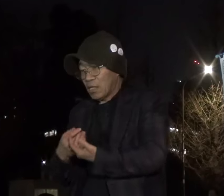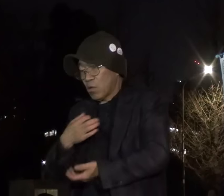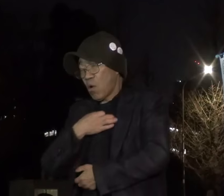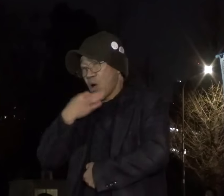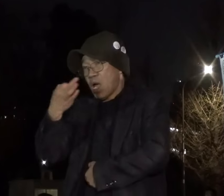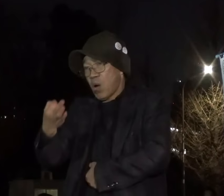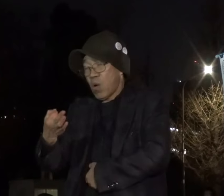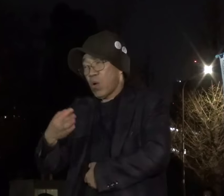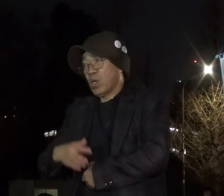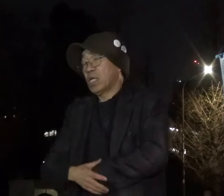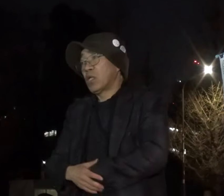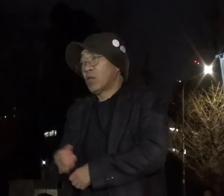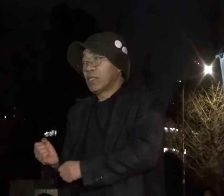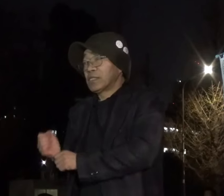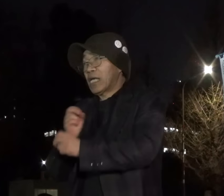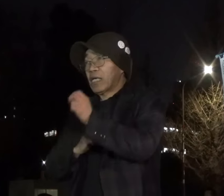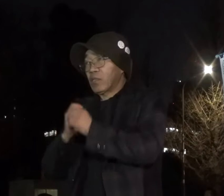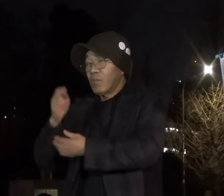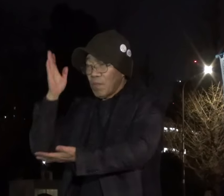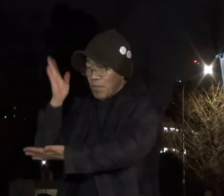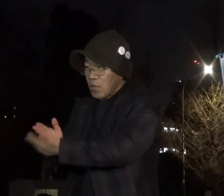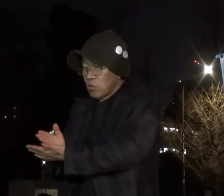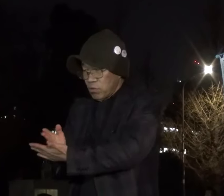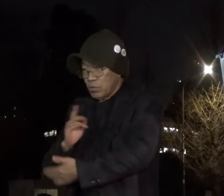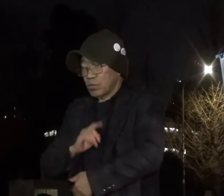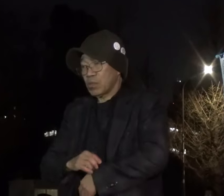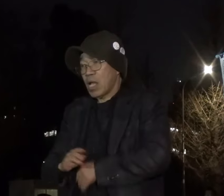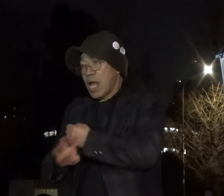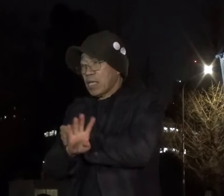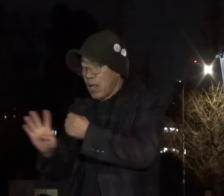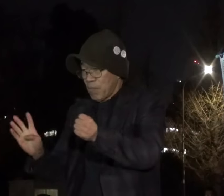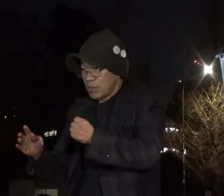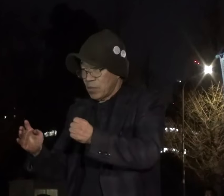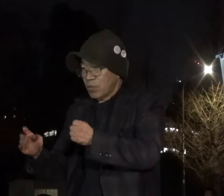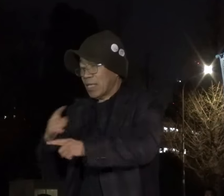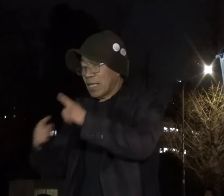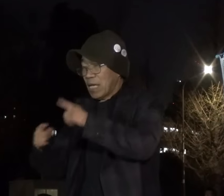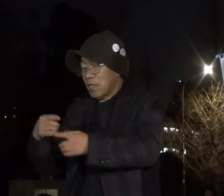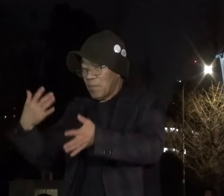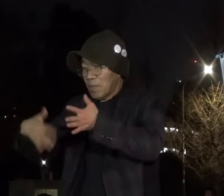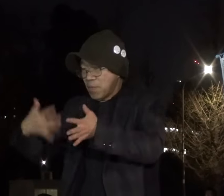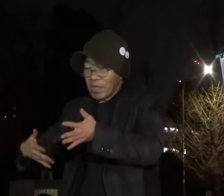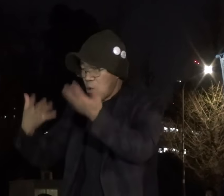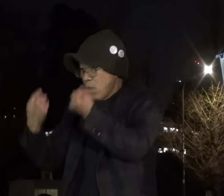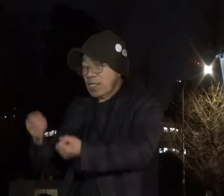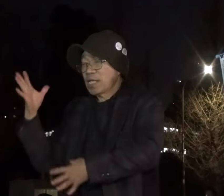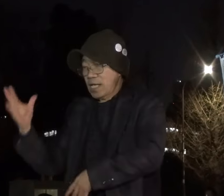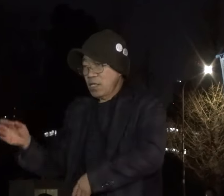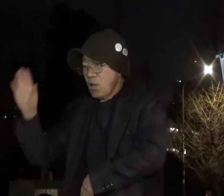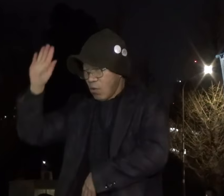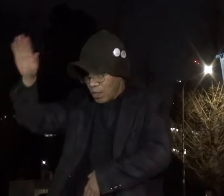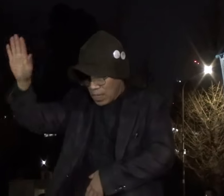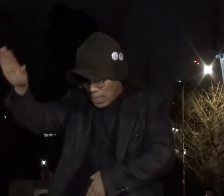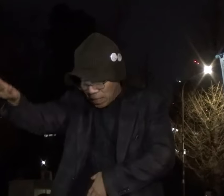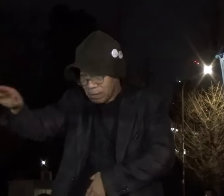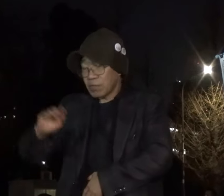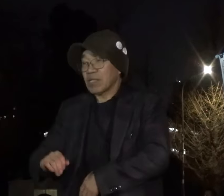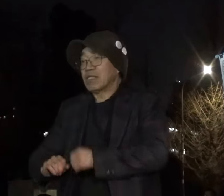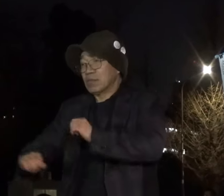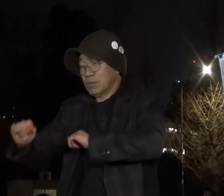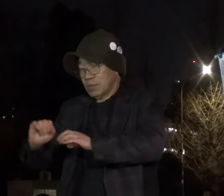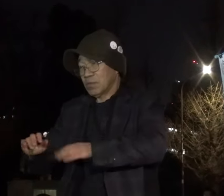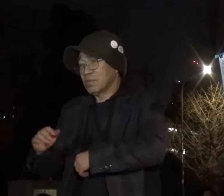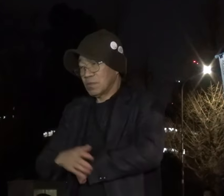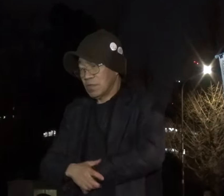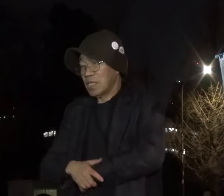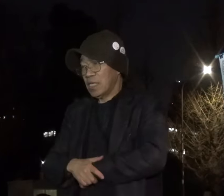るいは再稼働するな、原発の戦いはまだまだ終わってないんだよ、これからなんだよってことをやっぱり通行人の人に言おう